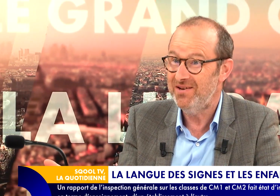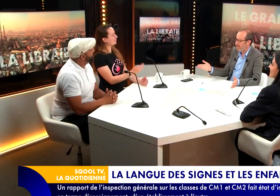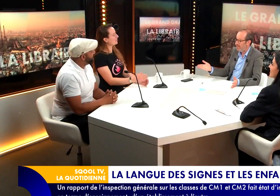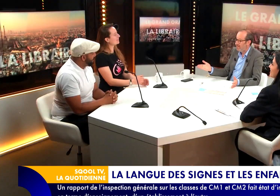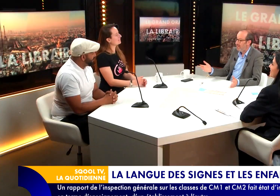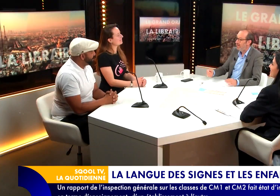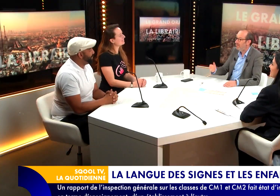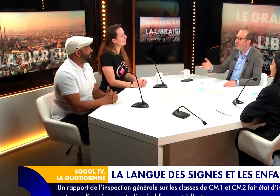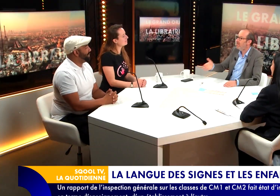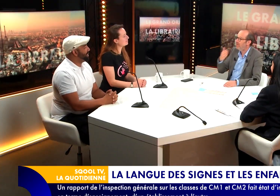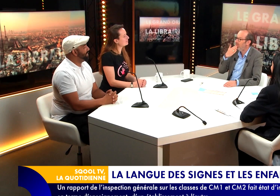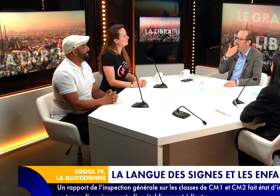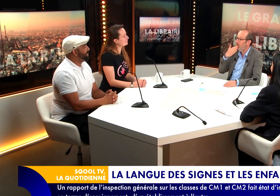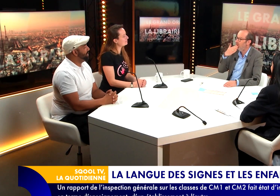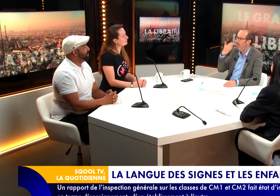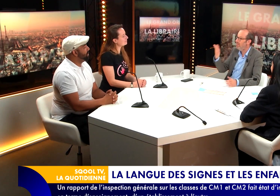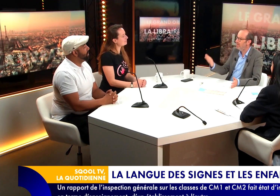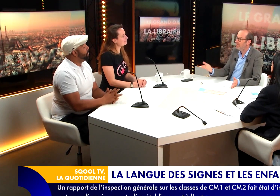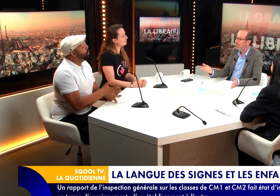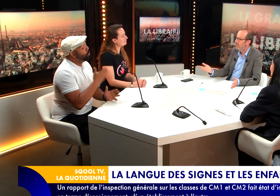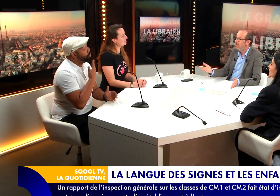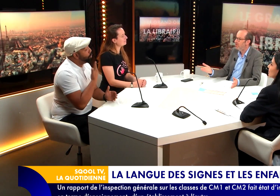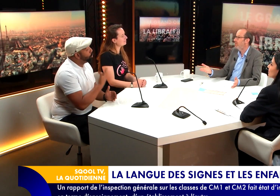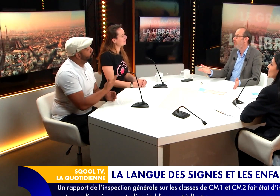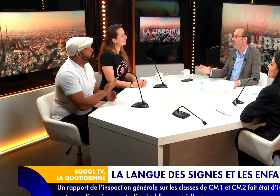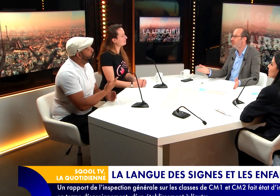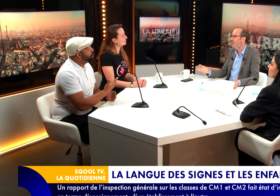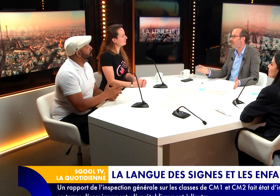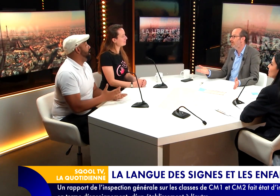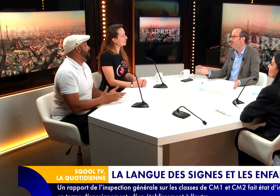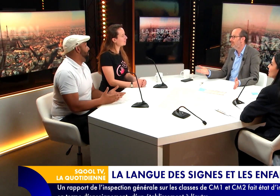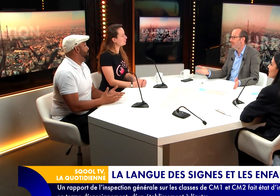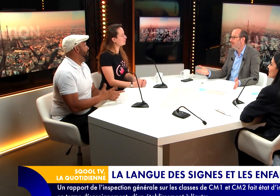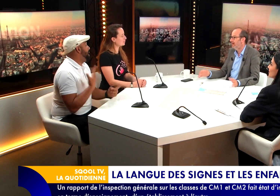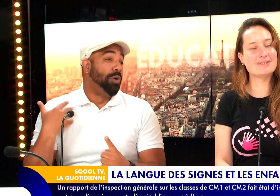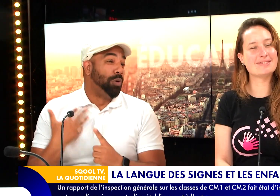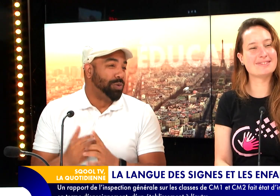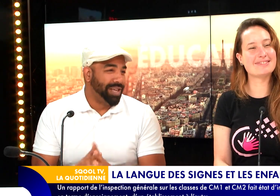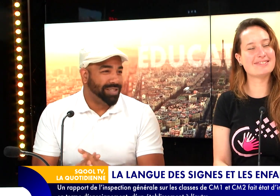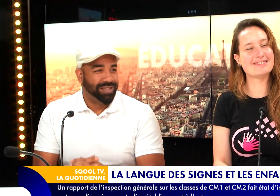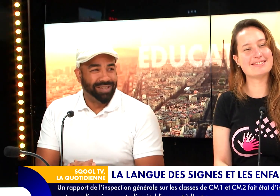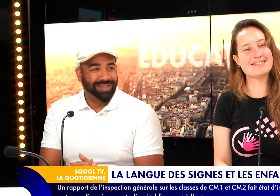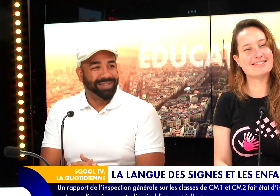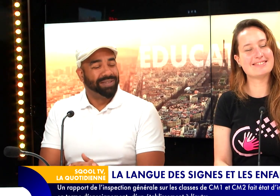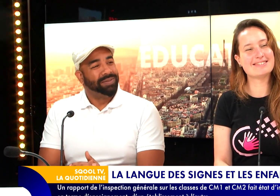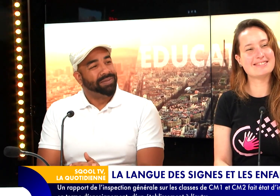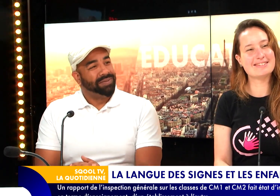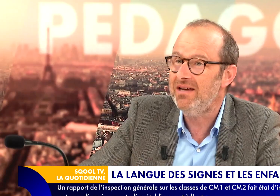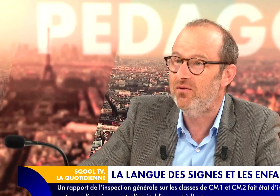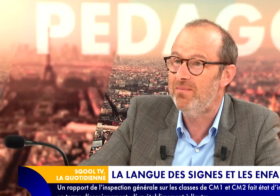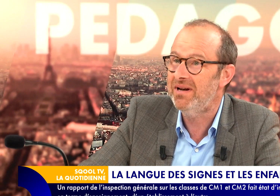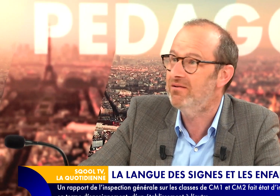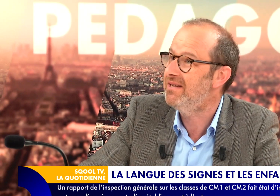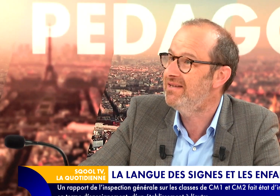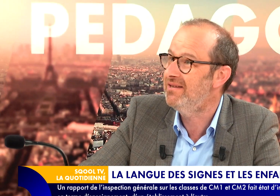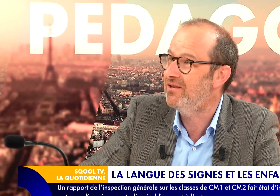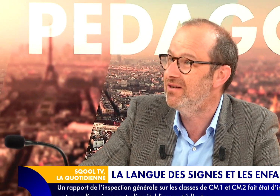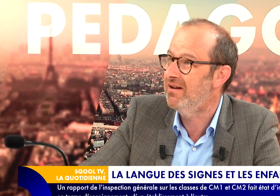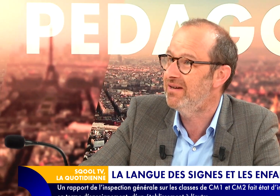en fait. Voilà. Alors, si je vous l'avais fait tout à l'heure, le même, c'était plutôt bonjour. Exactement. Voilà. Au contexte. Et c'est ça qui est extraordinaire. On va parler langue des signes avec